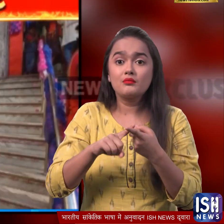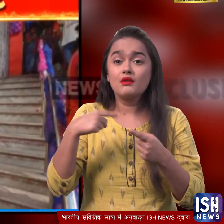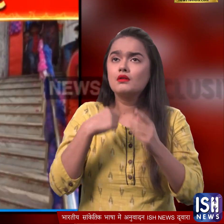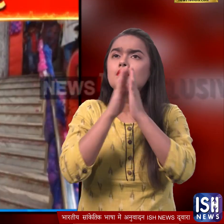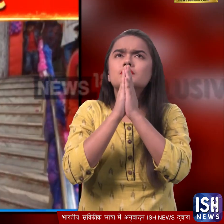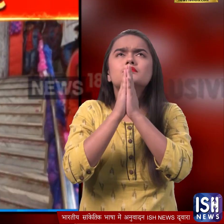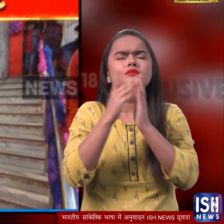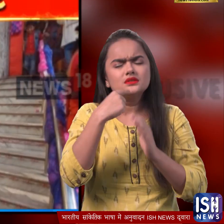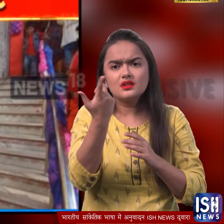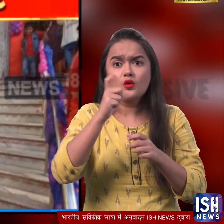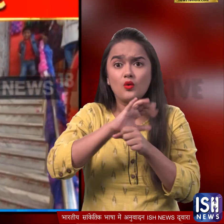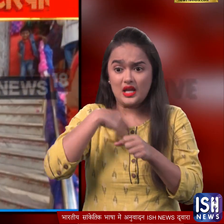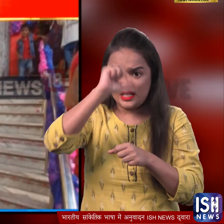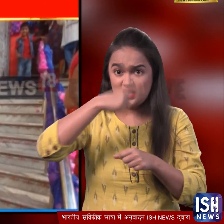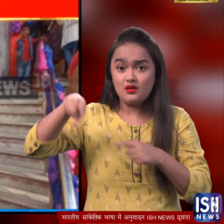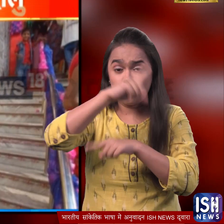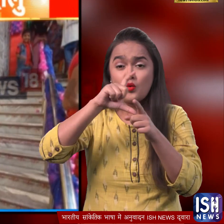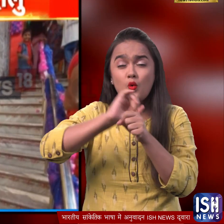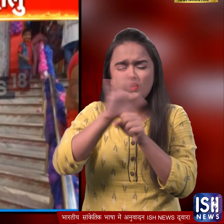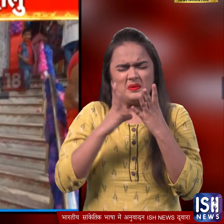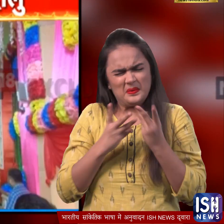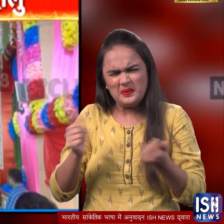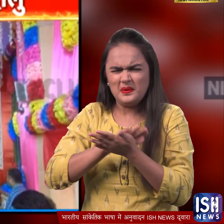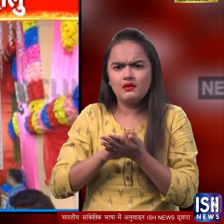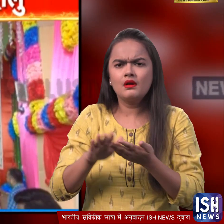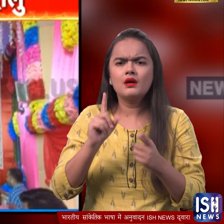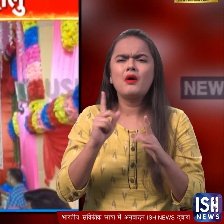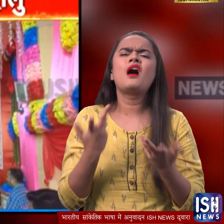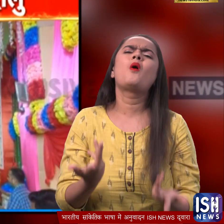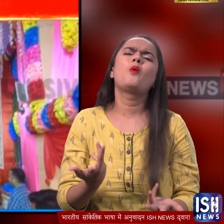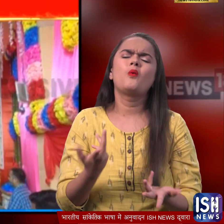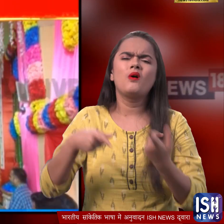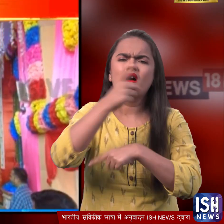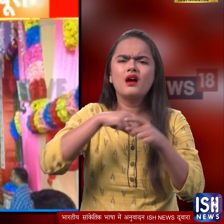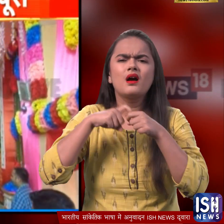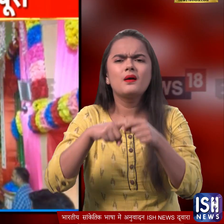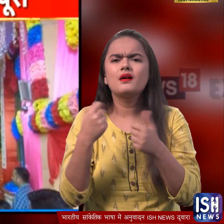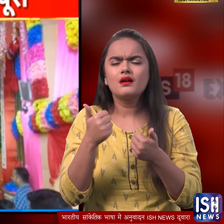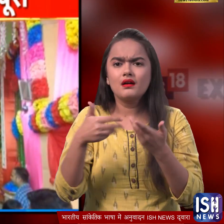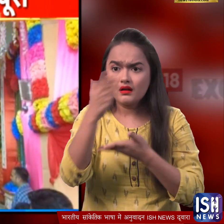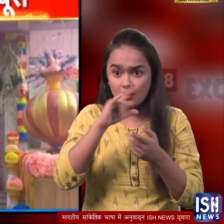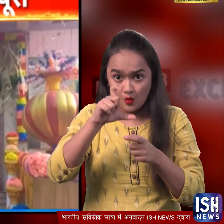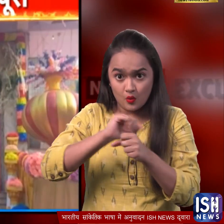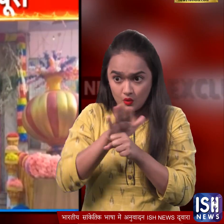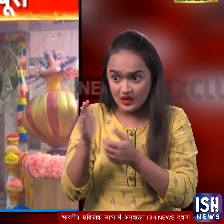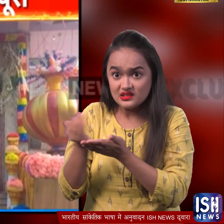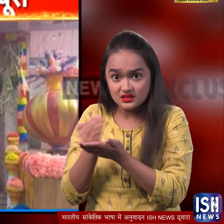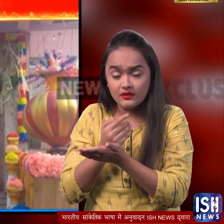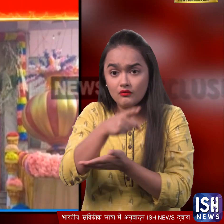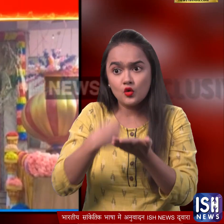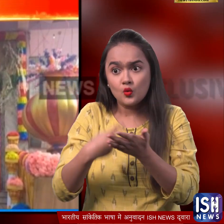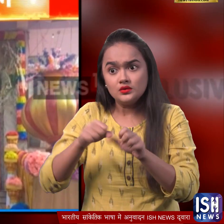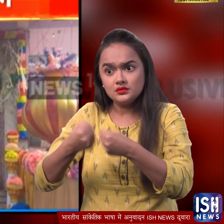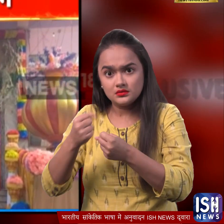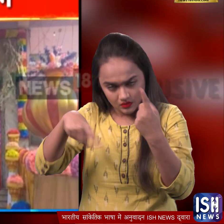गया। माता से मांगे कि हमारे देश को कोरोना से मुक्ति दे। लेकिन ऐसे लोगों से इस सवाल का कोई जवाब नहीं मिला कि कोरोना से बचाव के